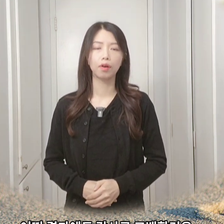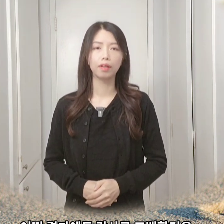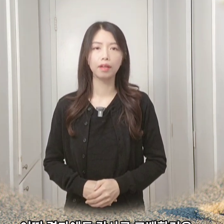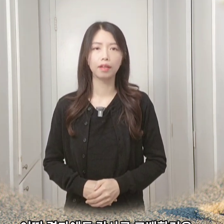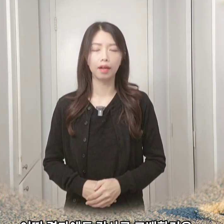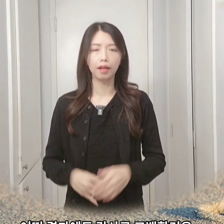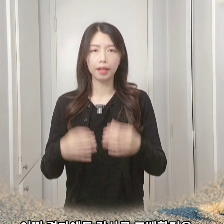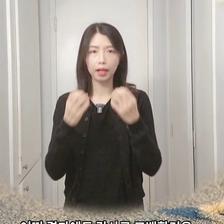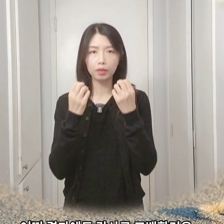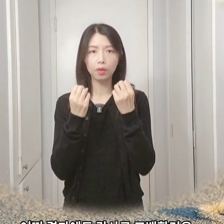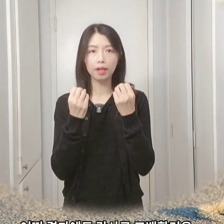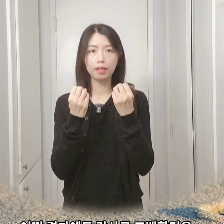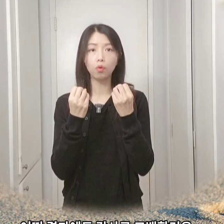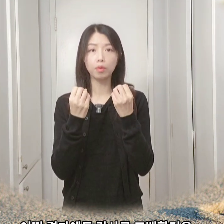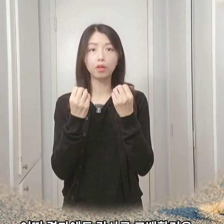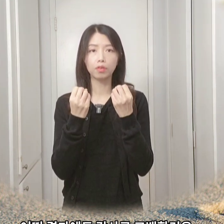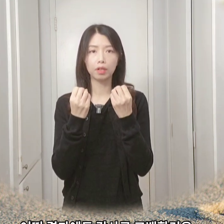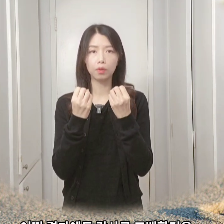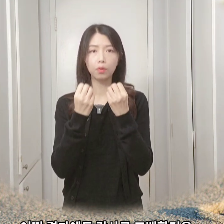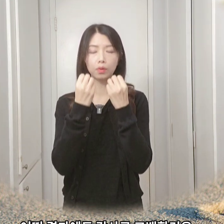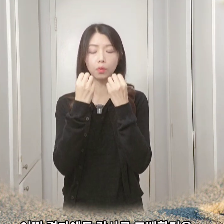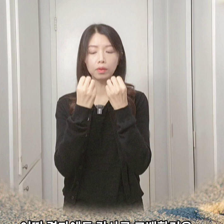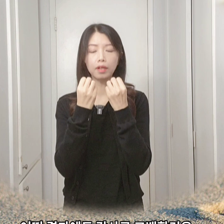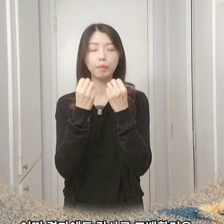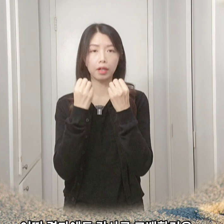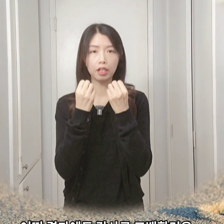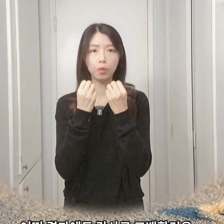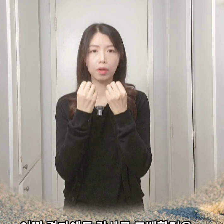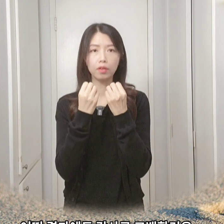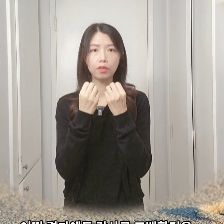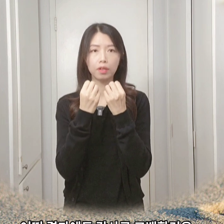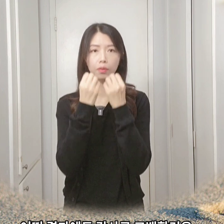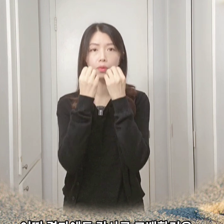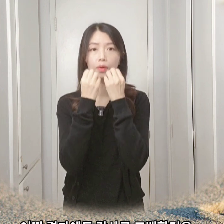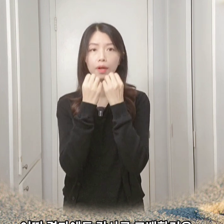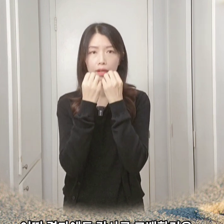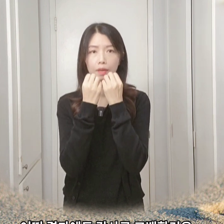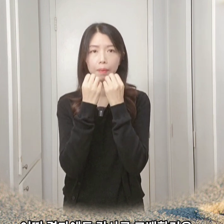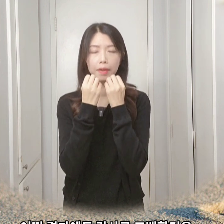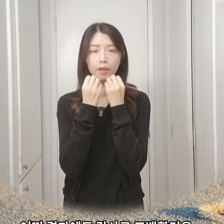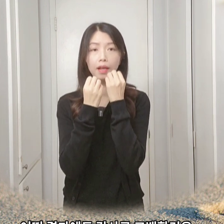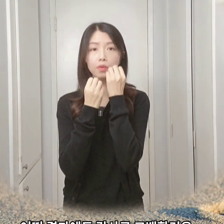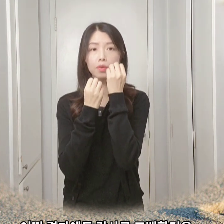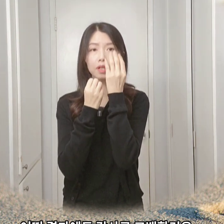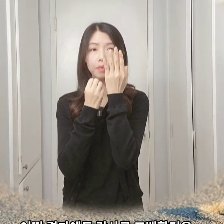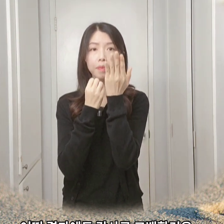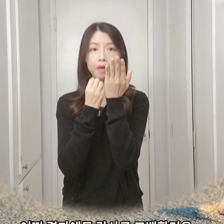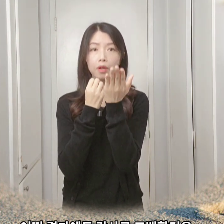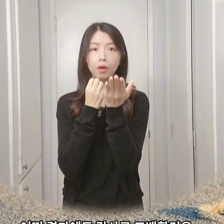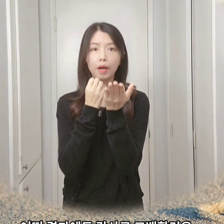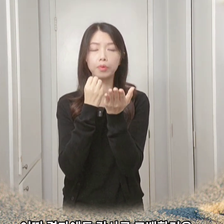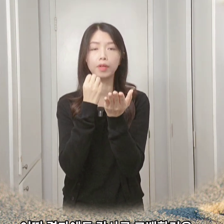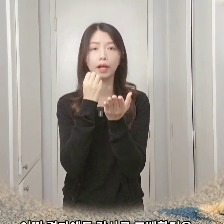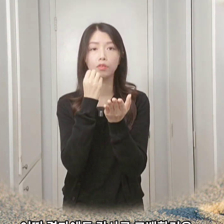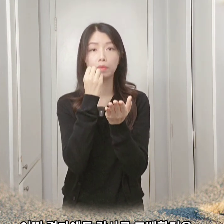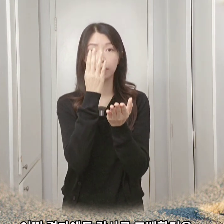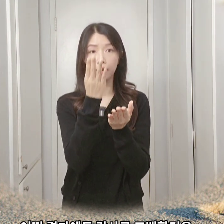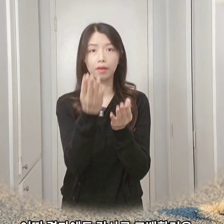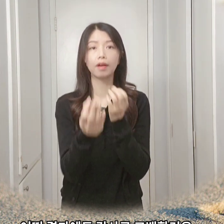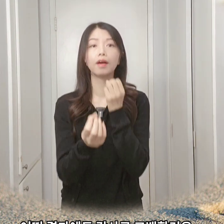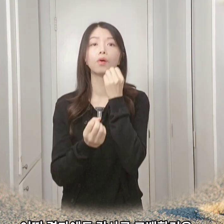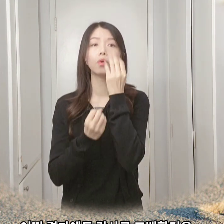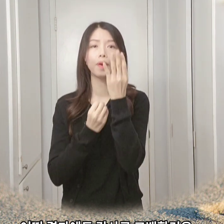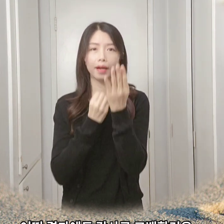뜻의 수어는 양손을 살짝 오므려 주시고 손등이 밖을 보이게 해주시고 입 앞에서 한 손씩 피면서 앞으로 나가주시면